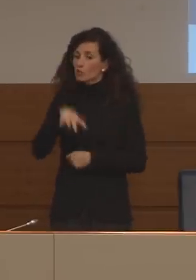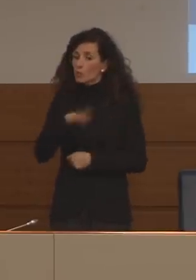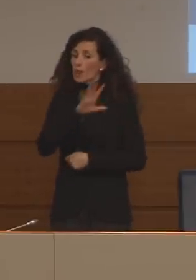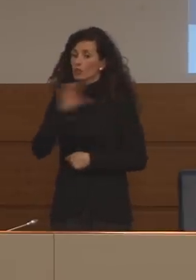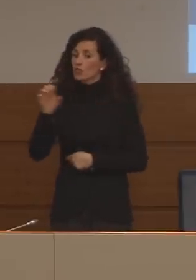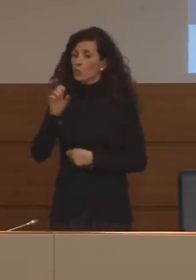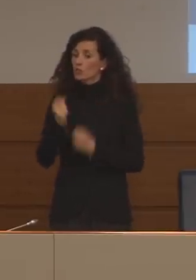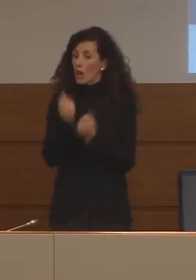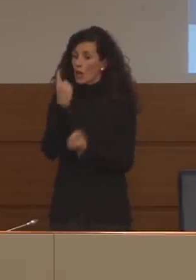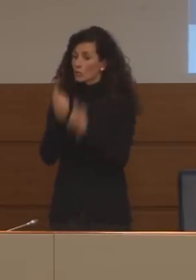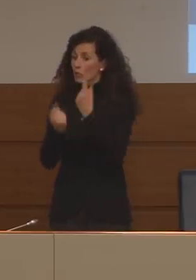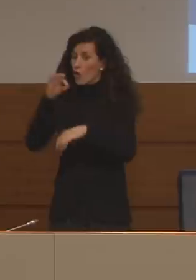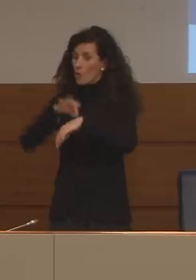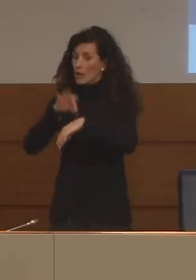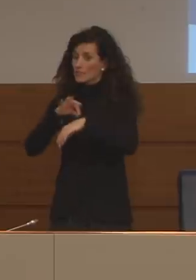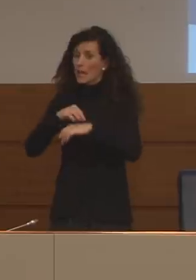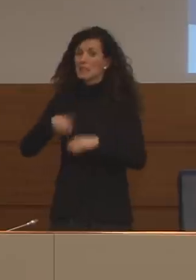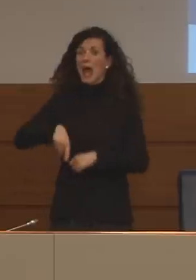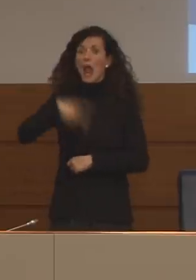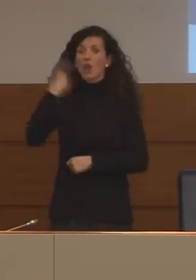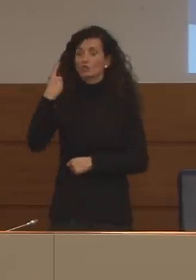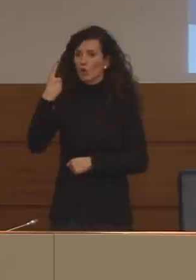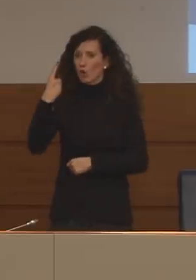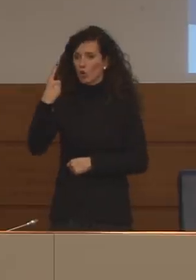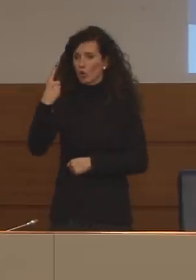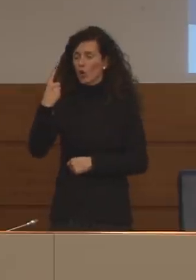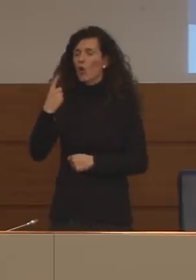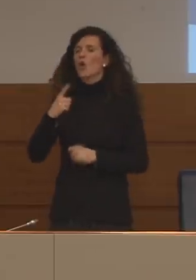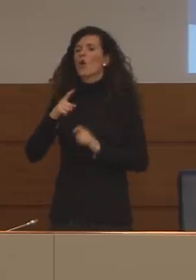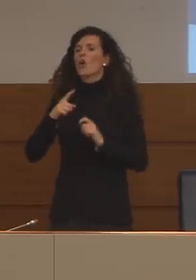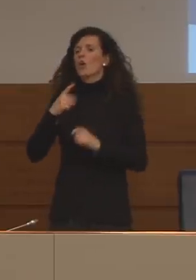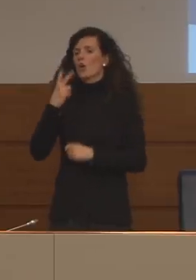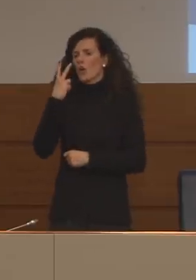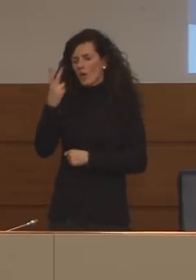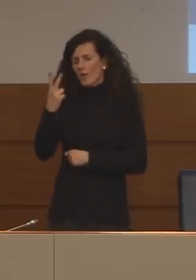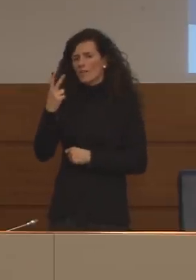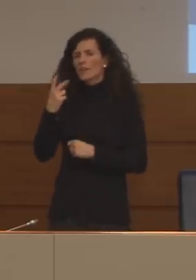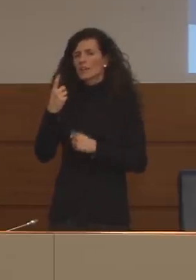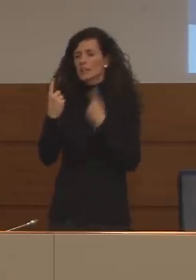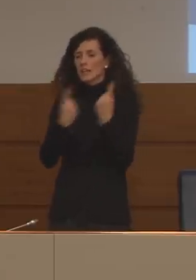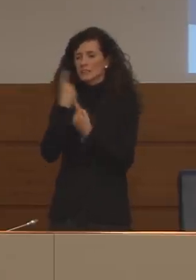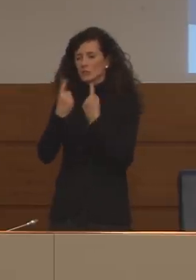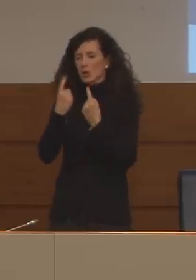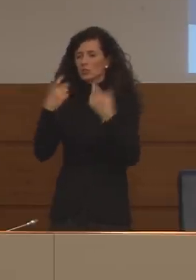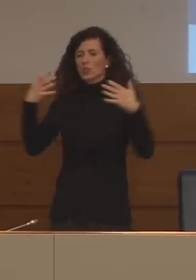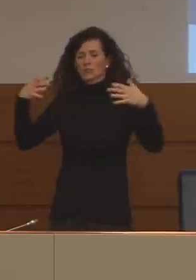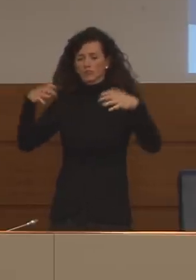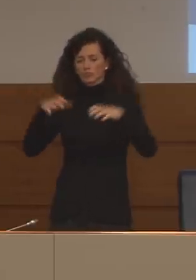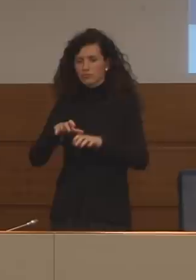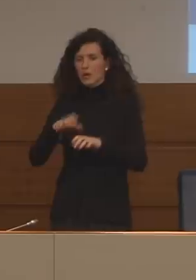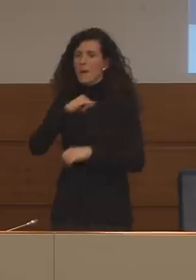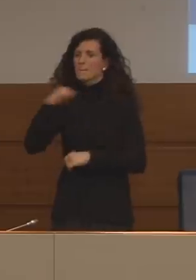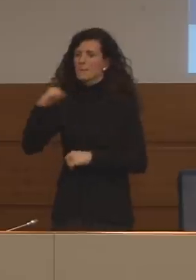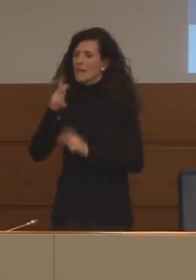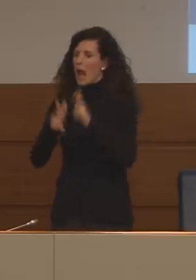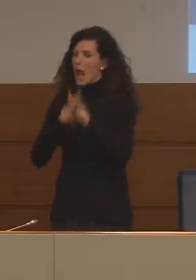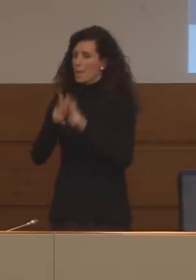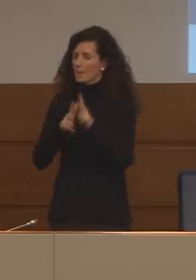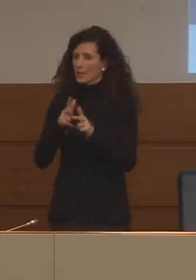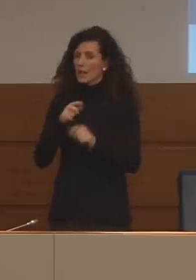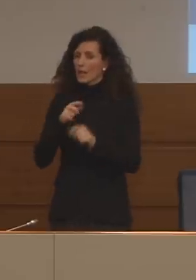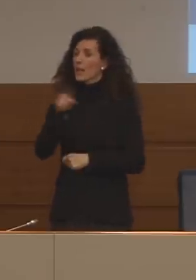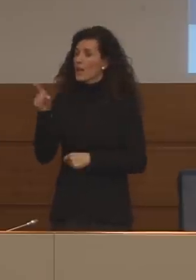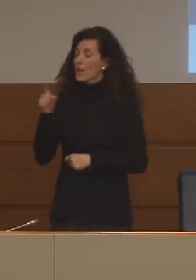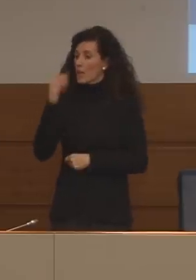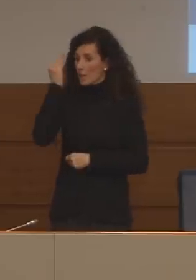giorno di malati ovviamente è un calo che si dovrebbe registrare a partire dalla metà di aprile volevo capire appunto se questa stima che inserita